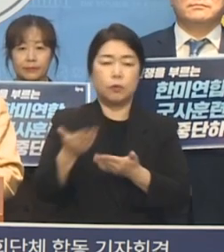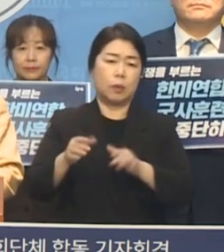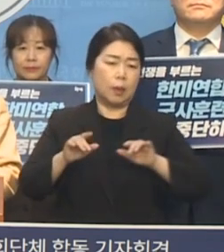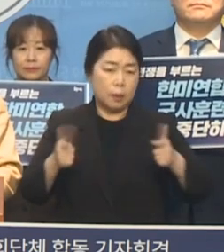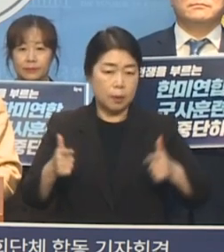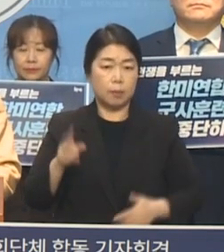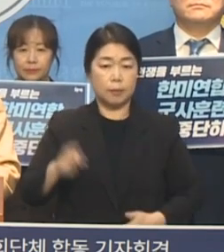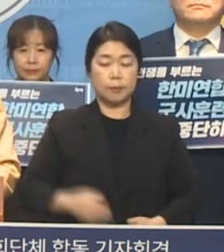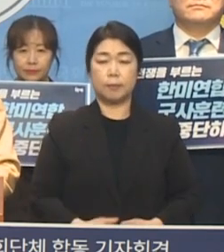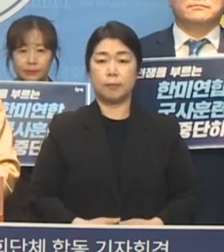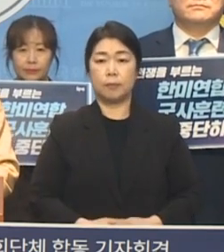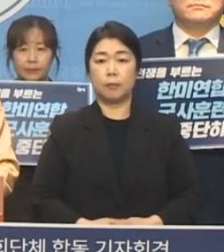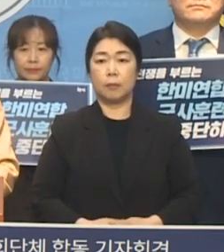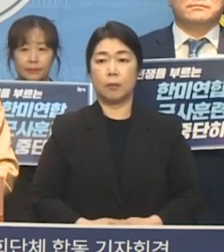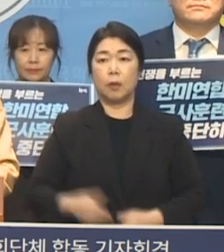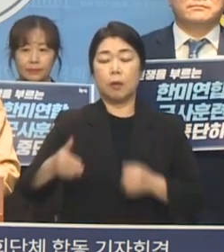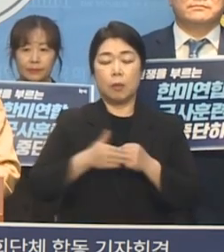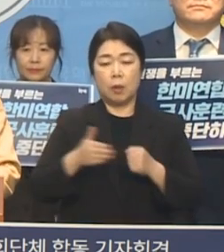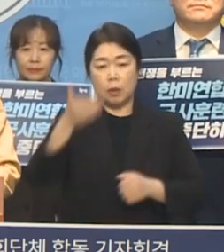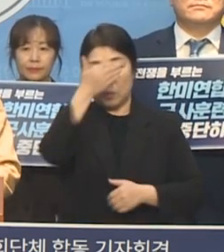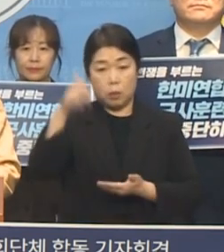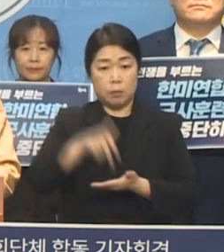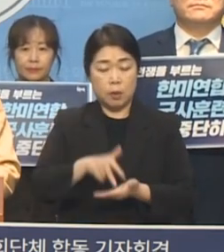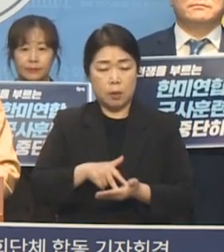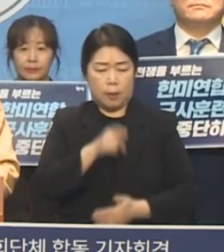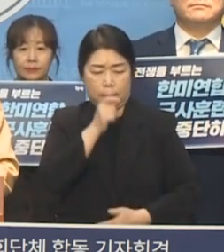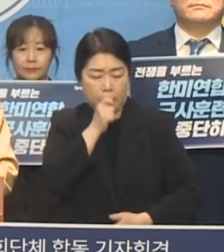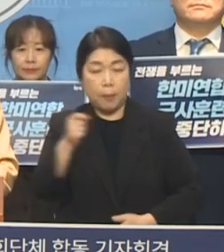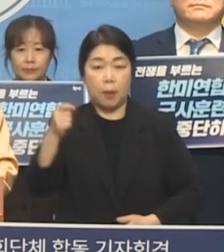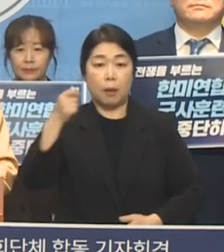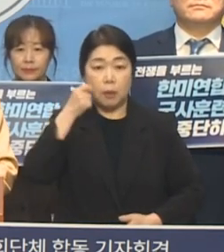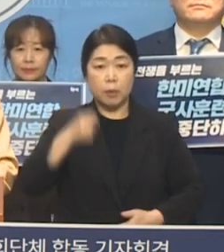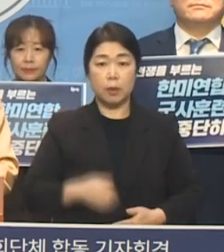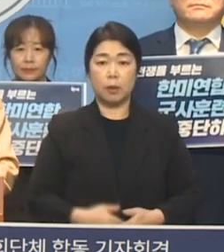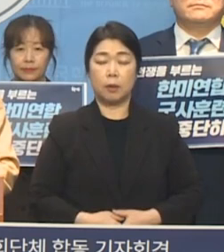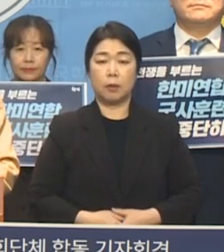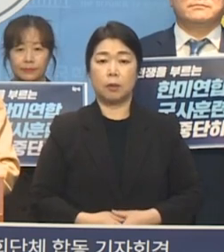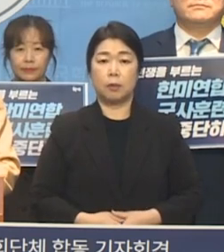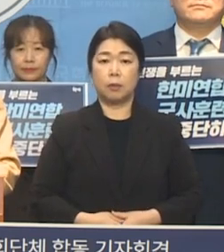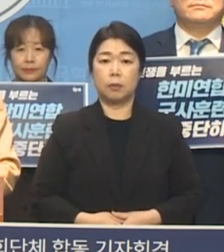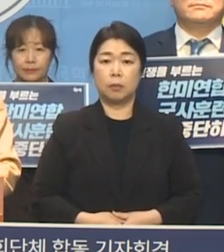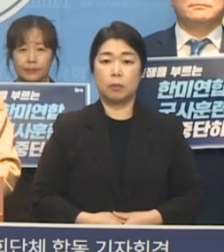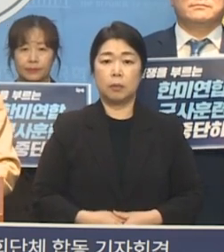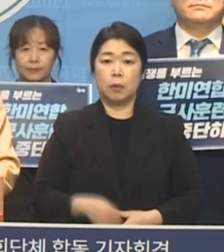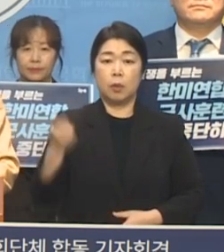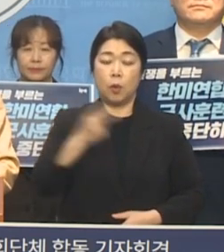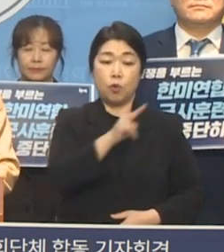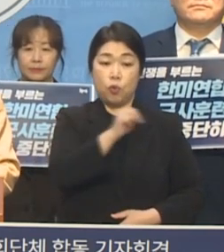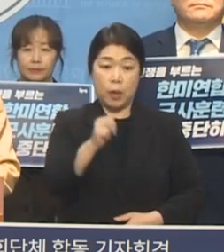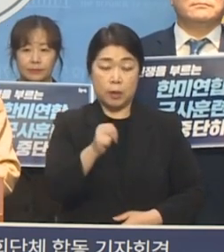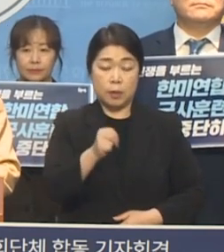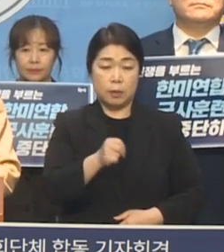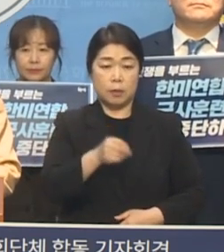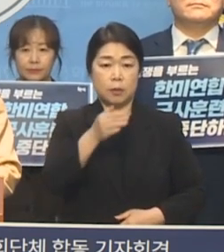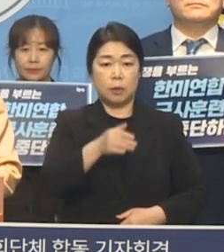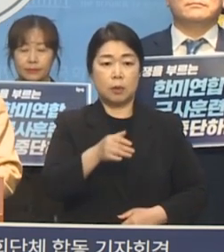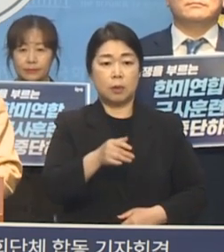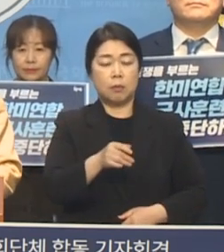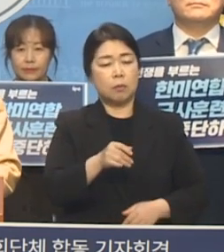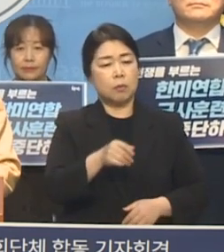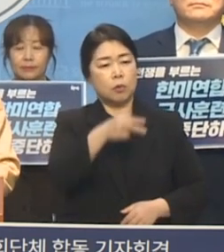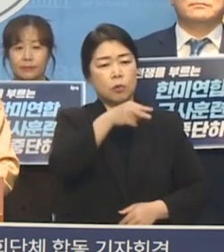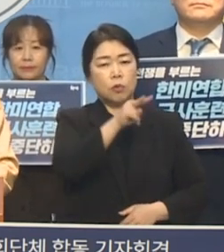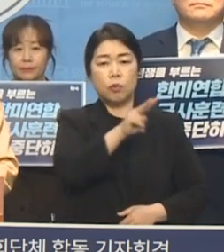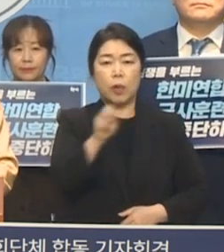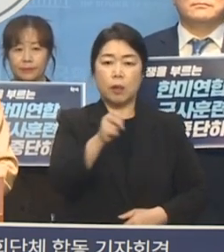부모일 국민들은 이에 대해 결코 침묵해서는 안 됩니다. 이에 더하여 유엔의 정식기구도 아닌 유엔사라는